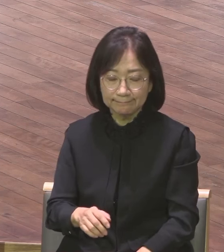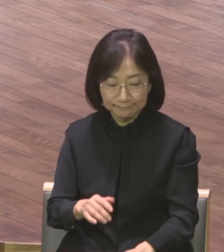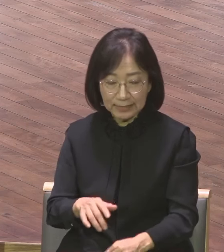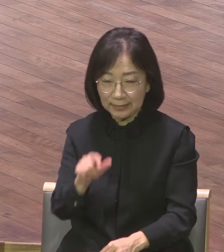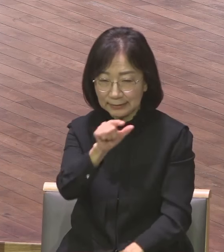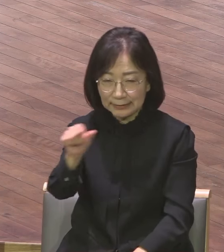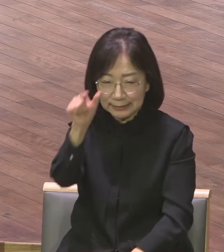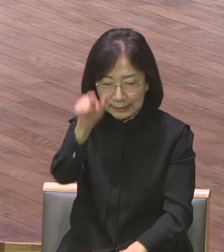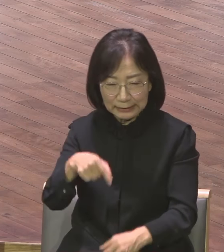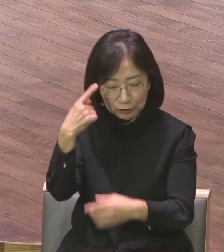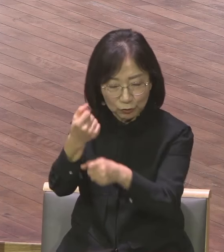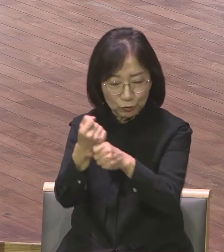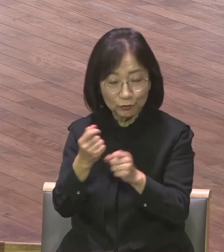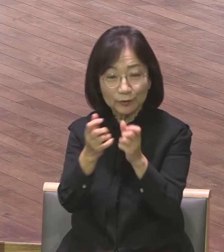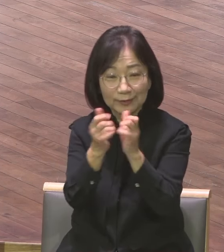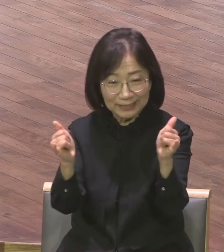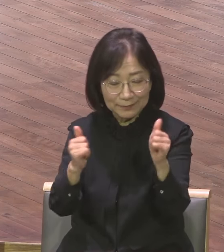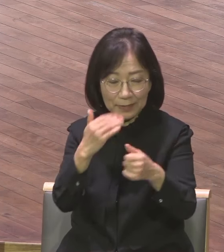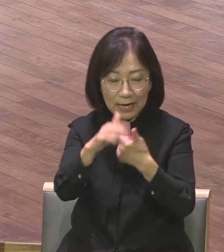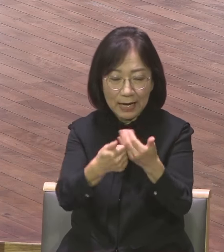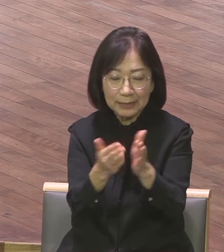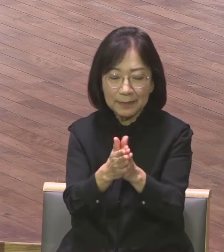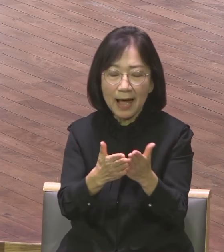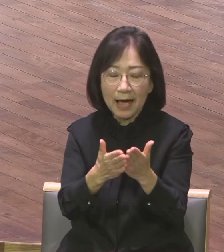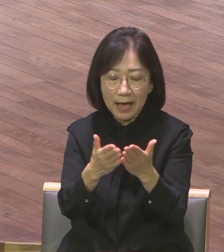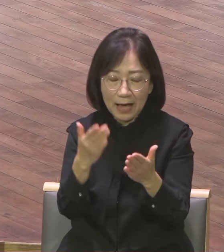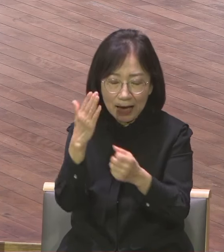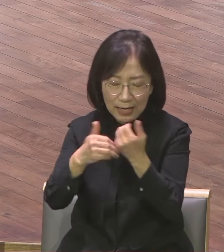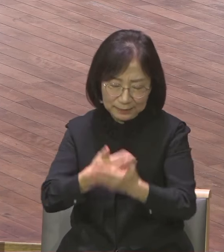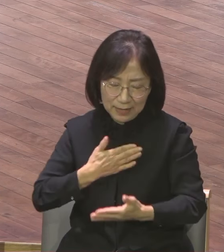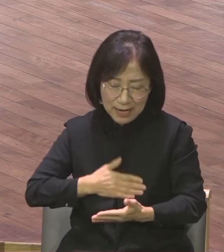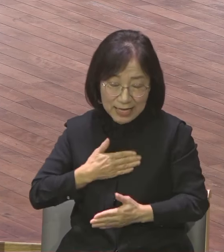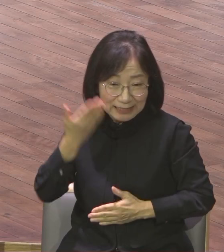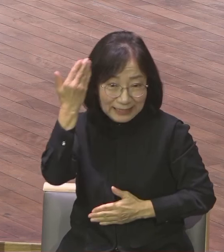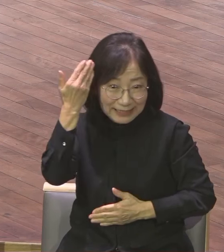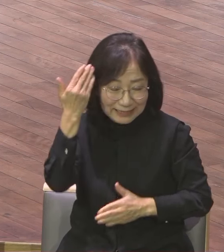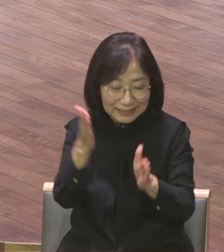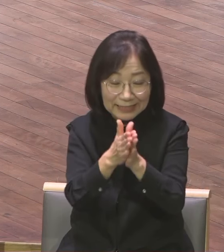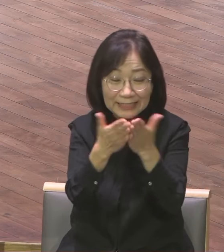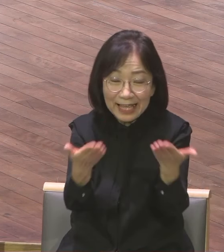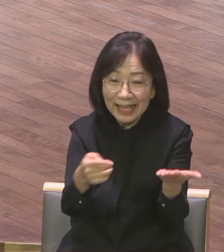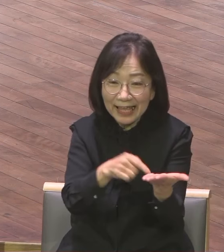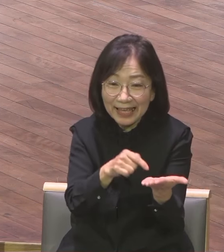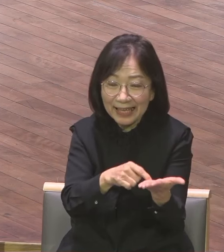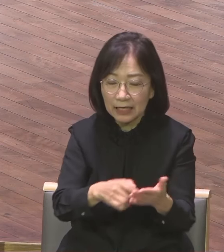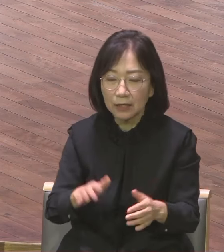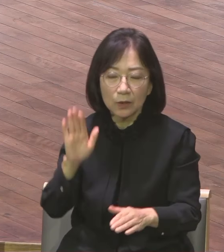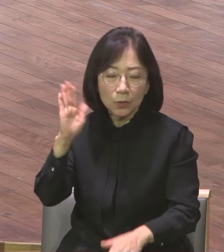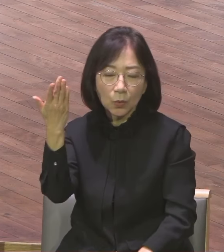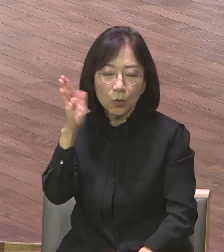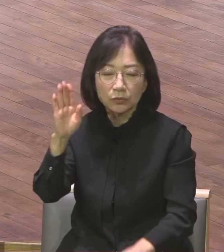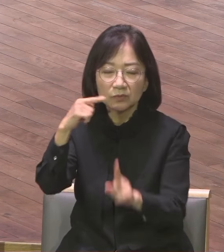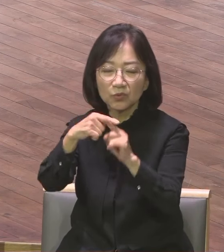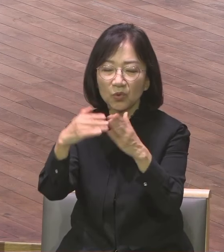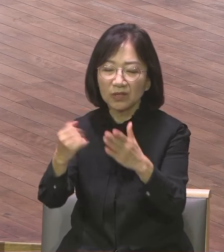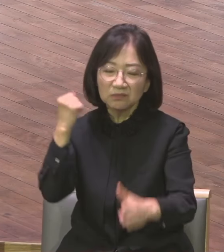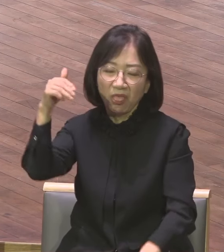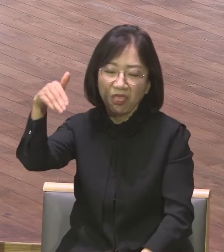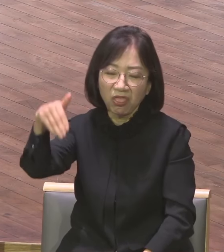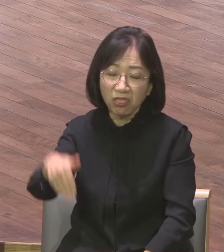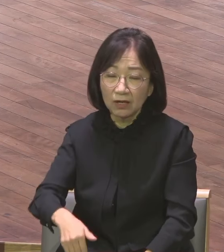책에서 오늘날 교회의 연약함의 뿌리에는 하나님에 대한 무지,